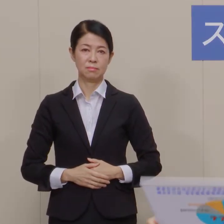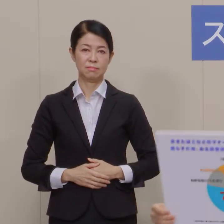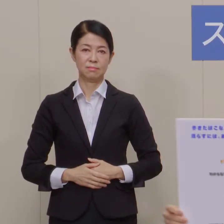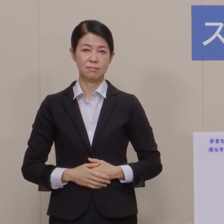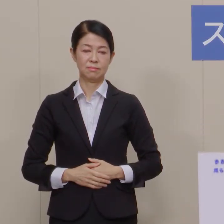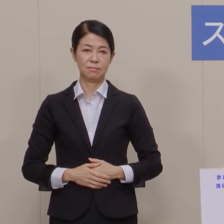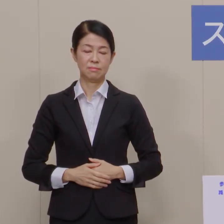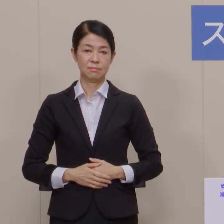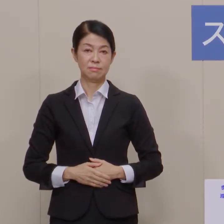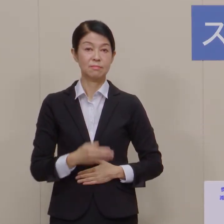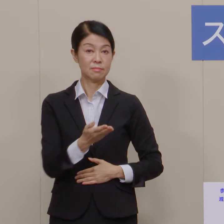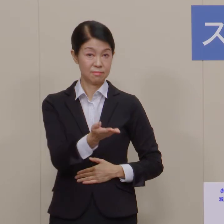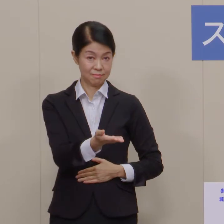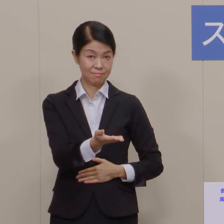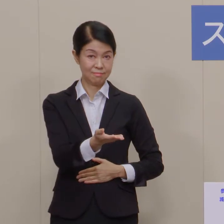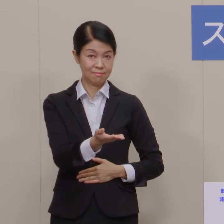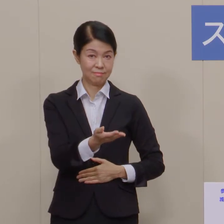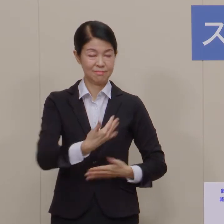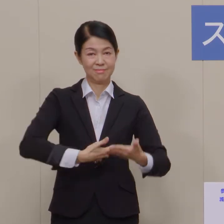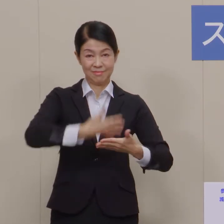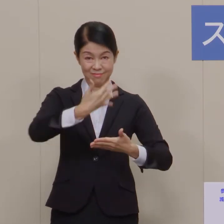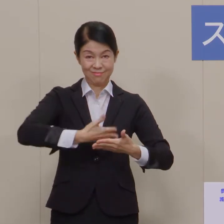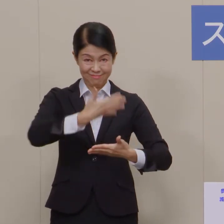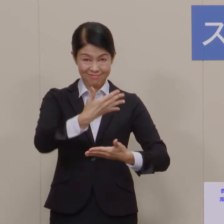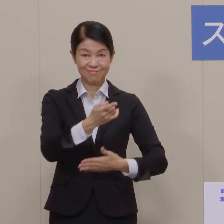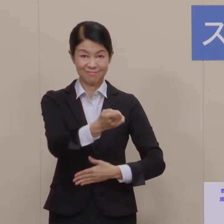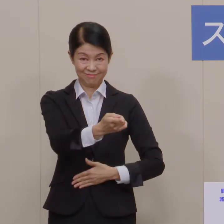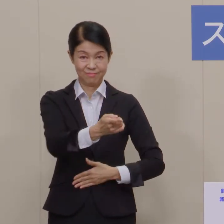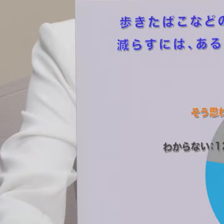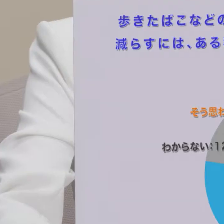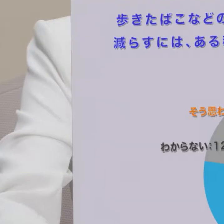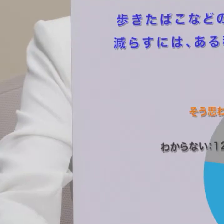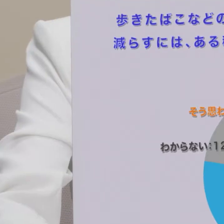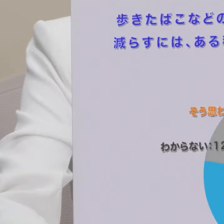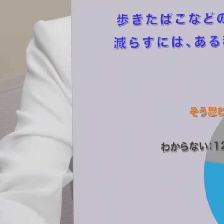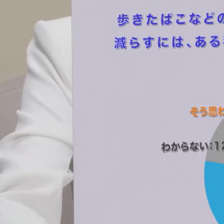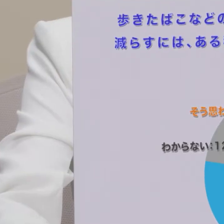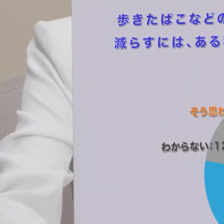ここでこんなデータもご覧ください。